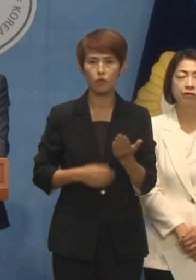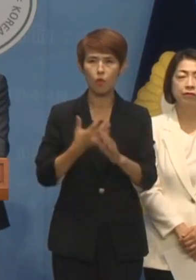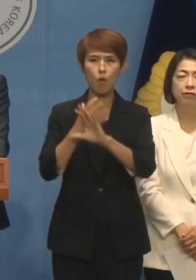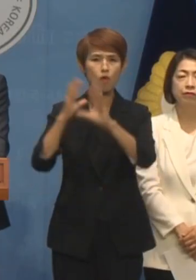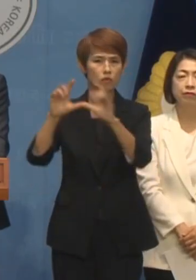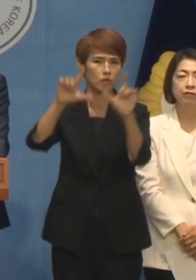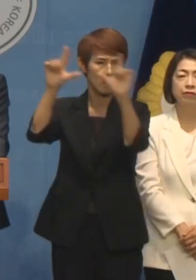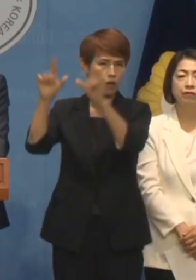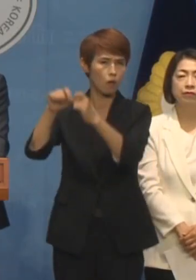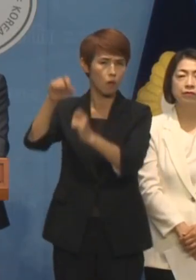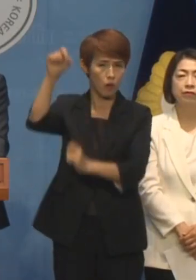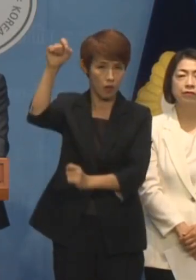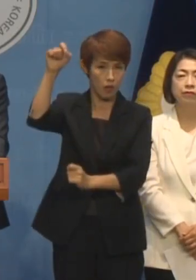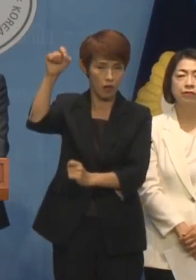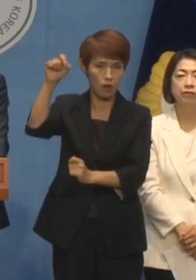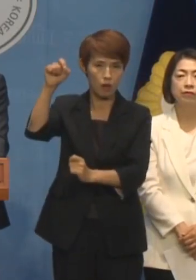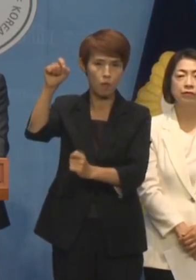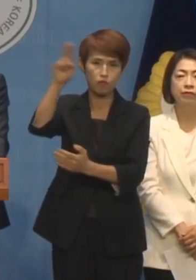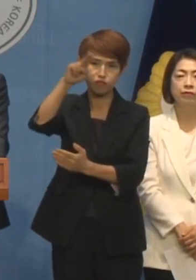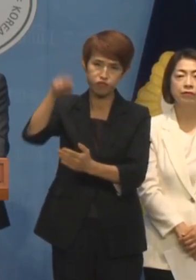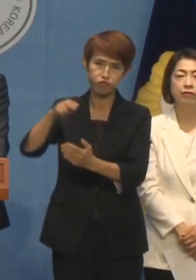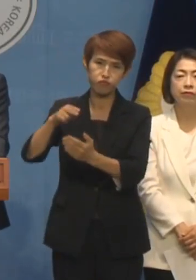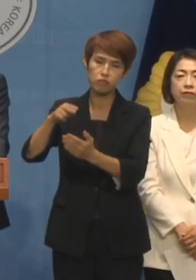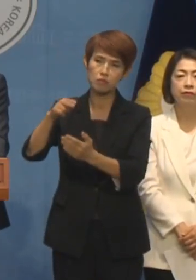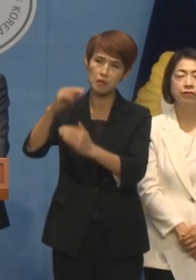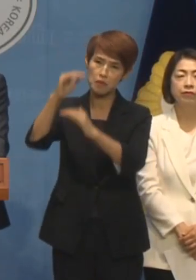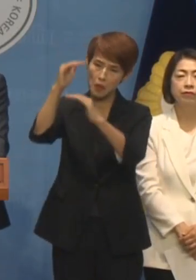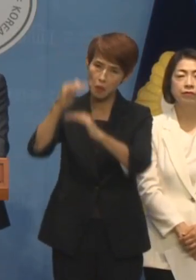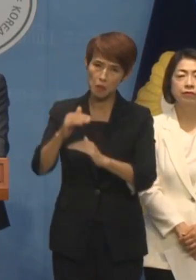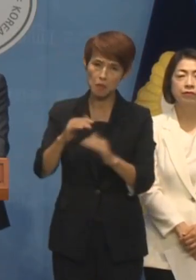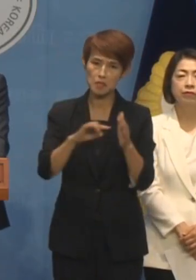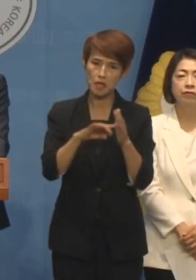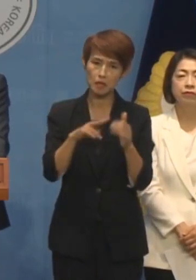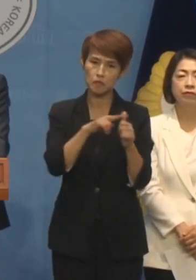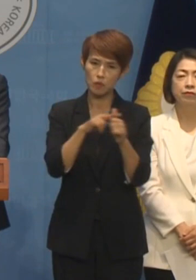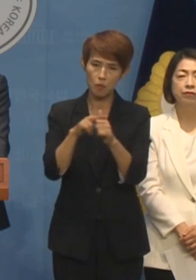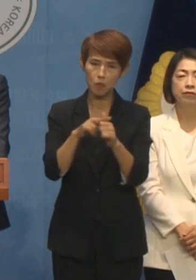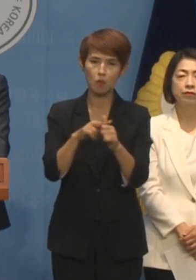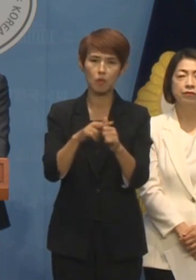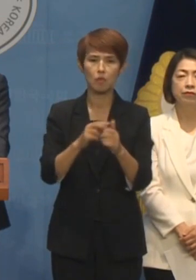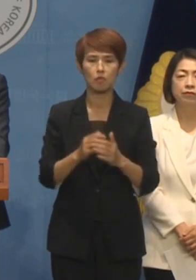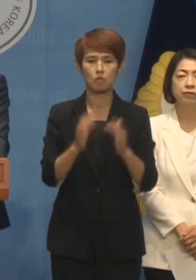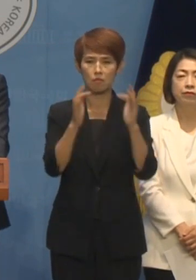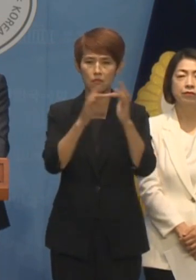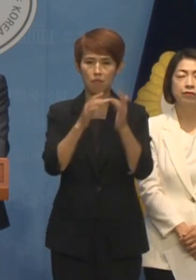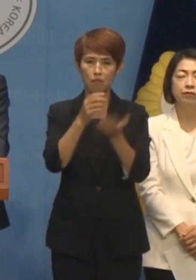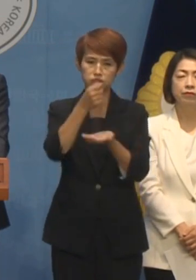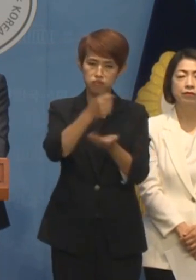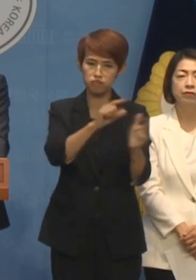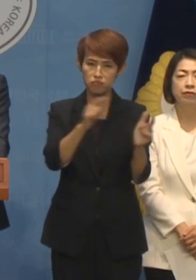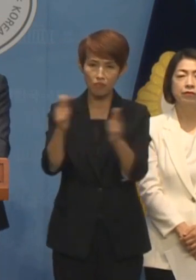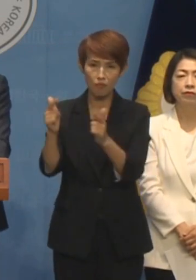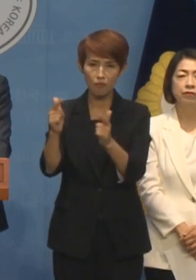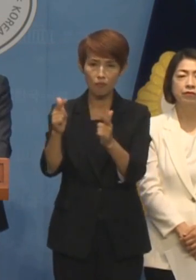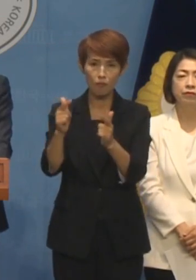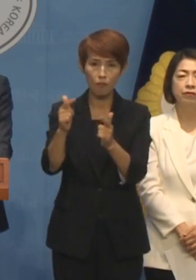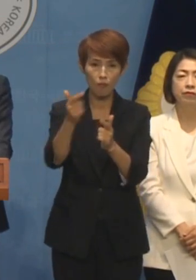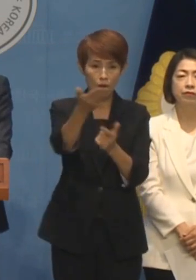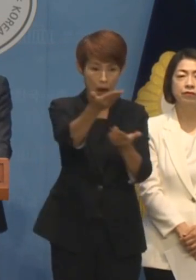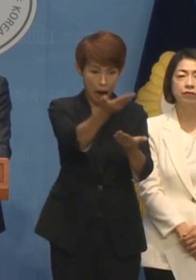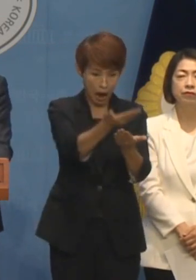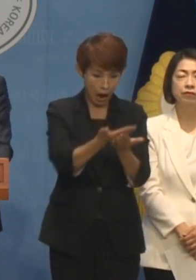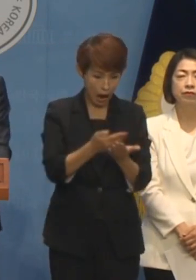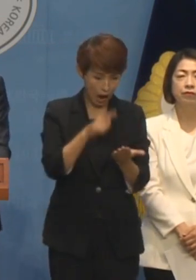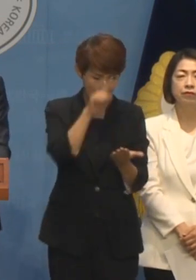살았기 때문에 외국환 거래 내역 그리고 세금 정보, 가상자산 현황 이런 것들 어느 것 하나 내지